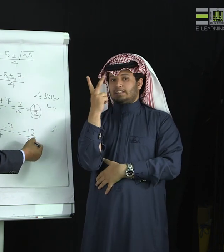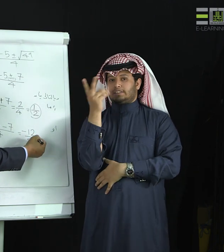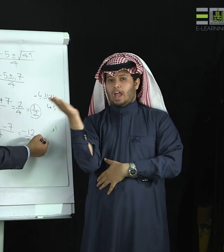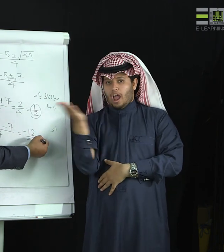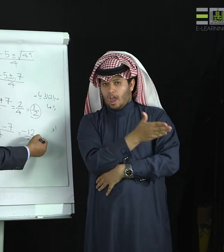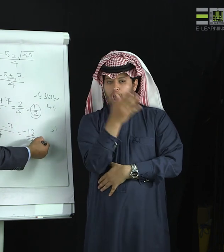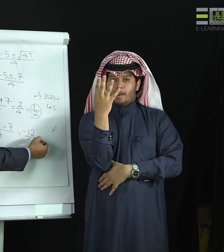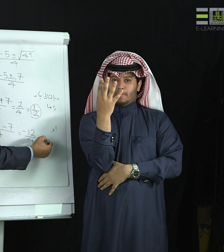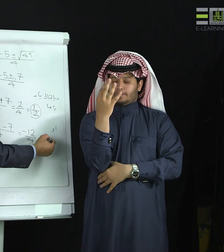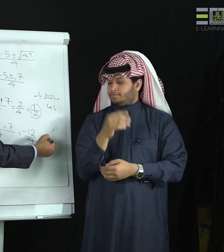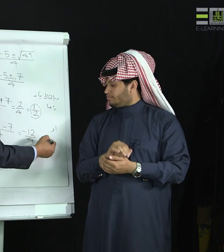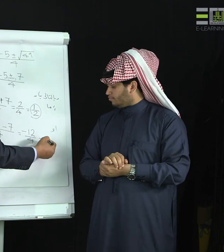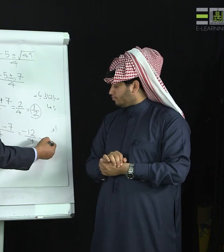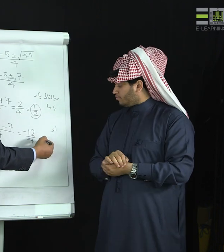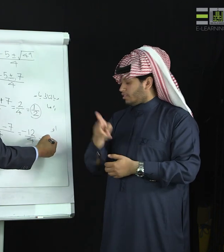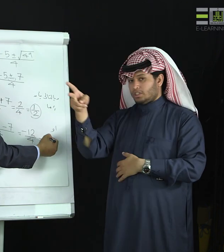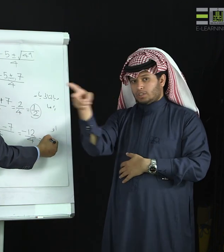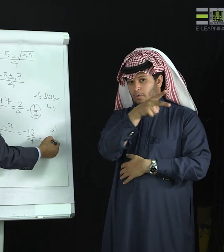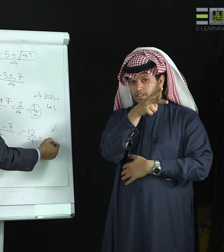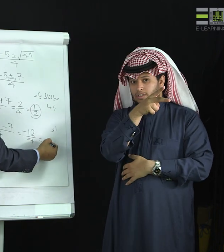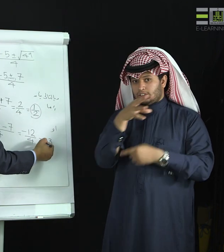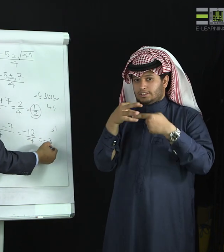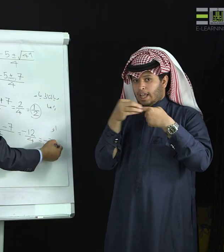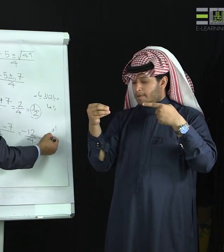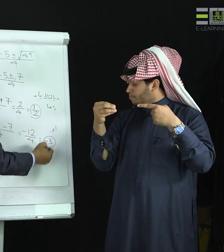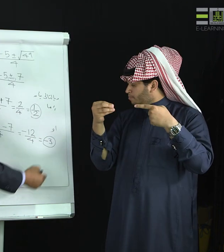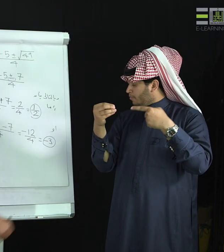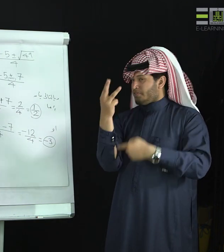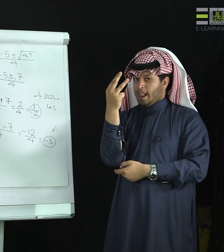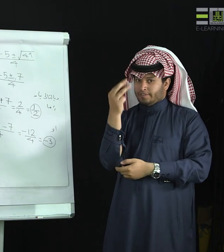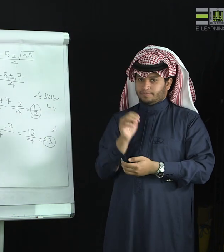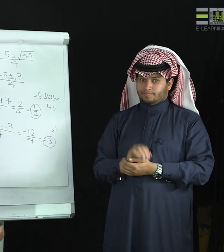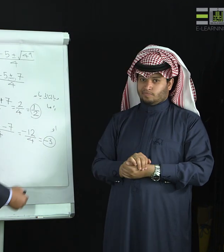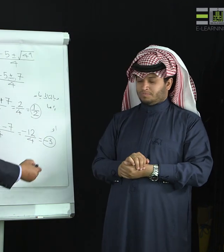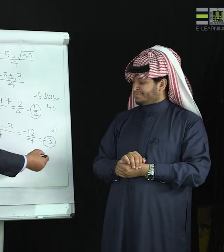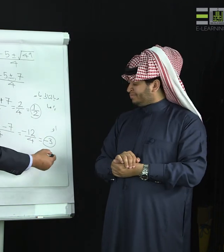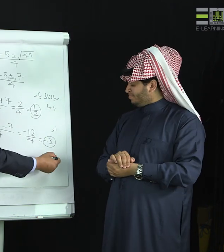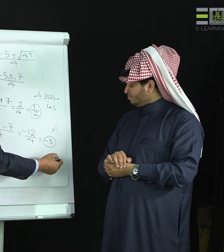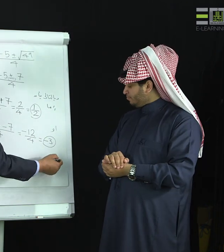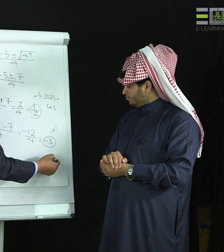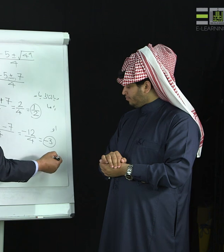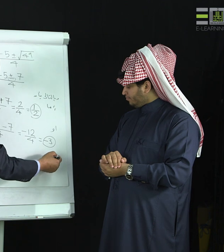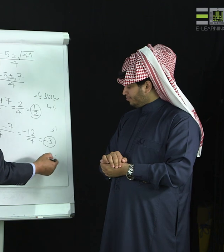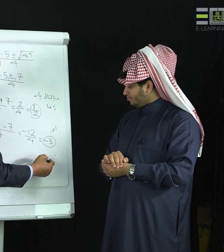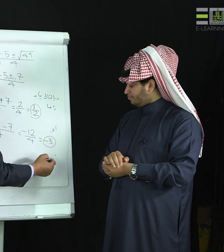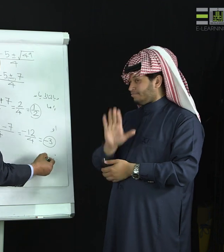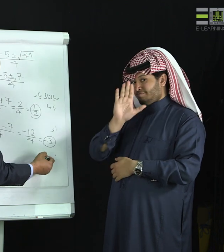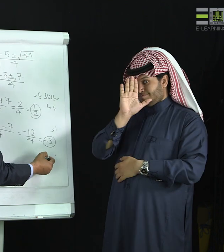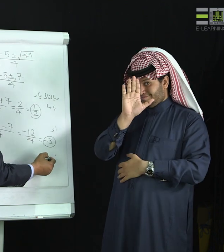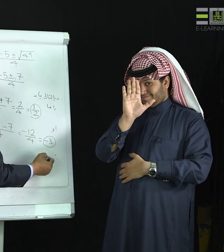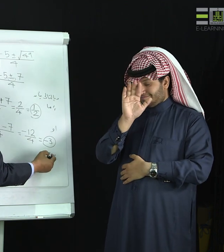4 تساوي سالب 3. إذن حلان، إذن